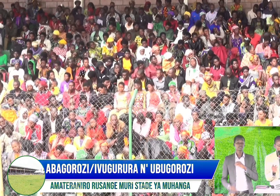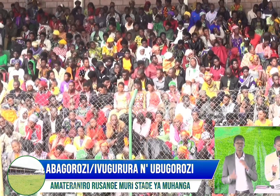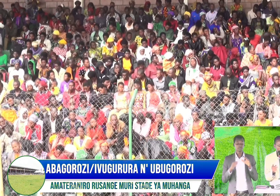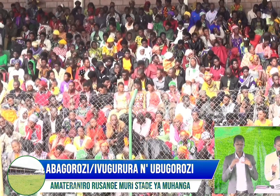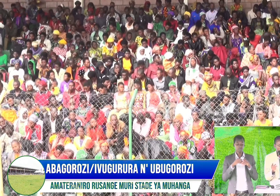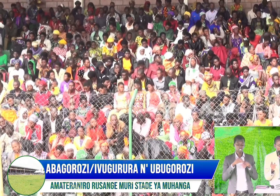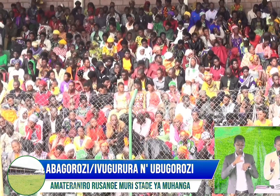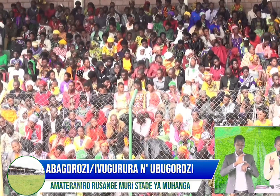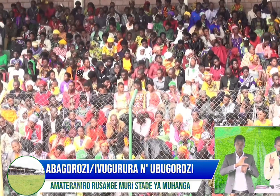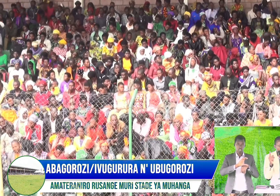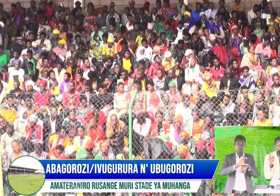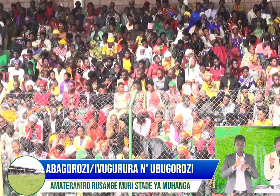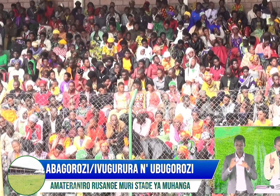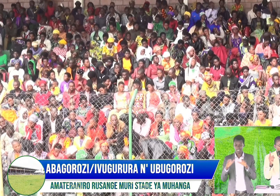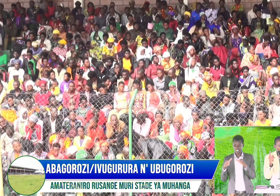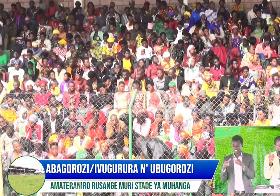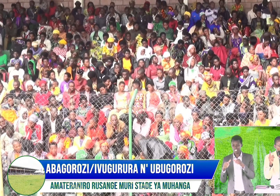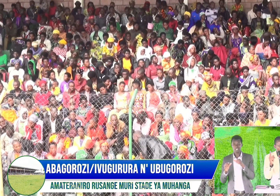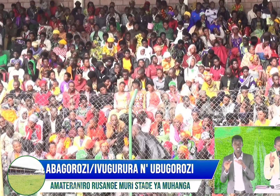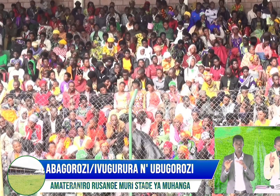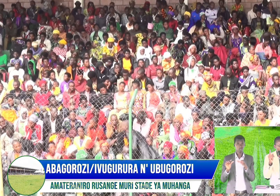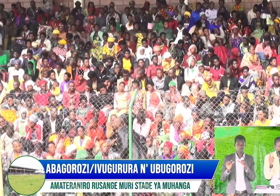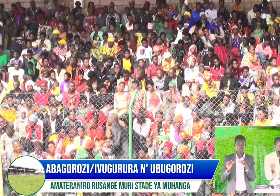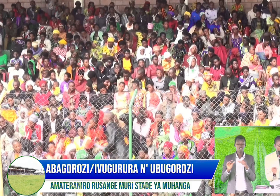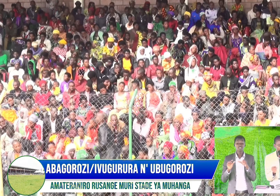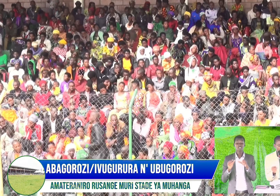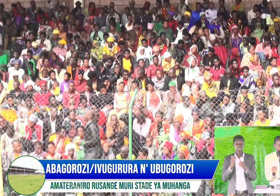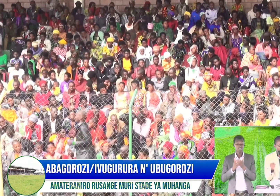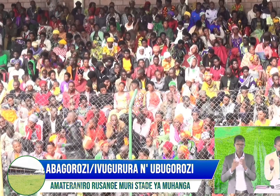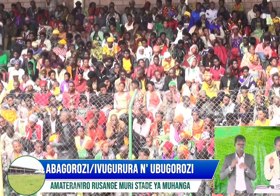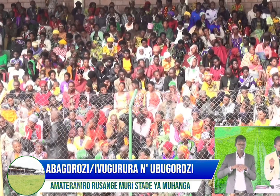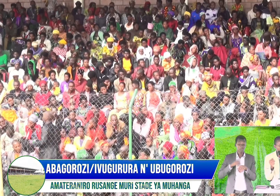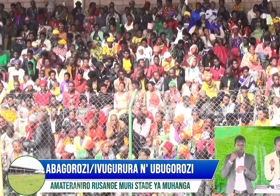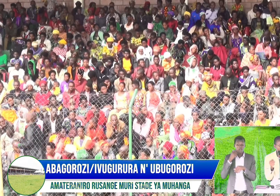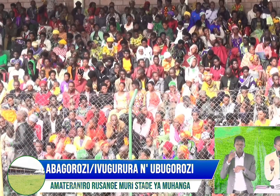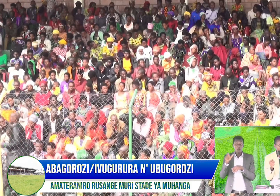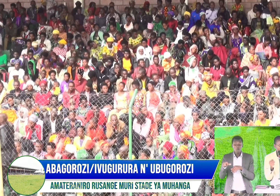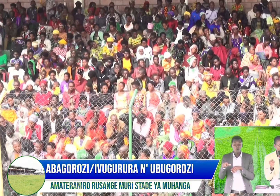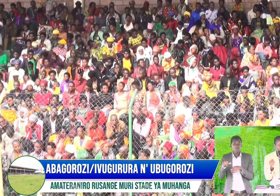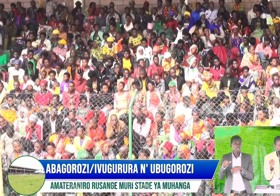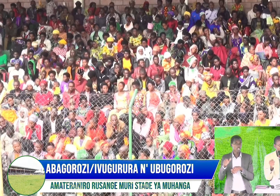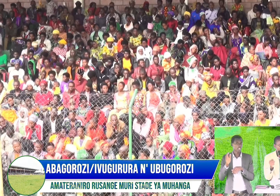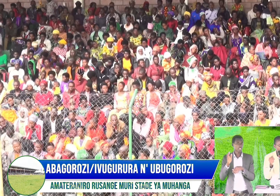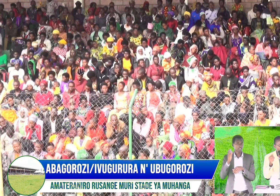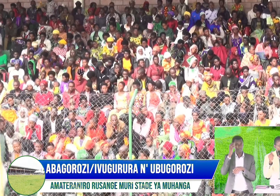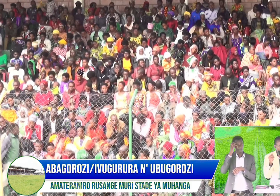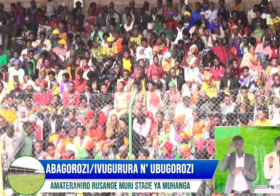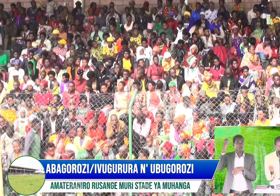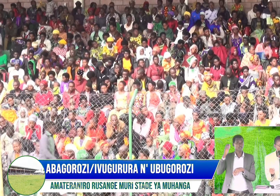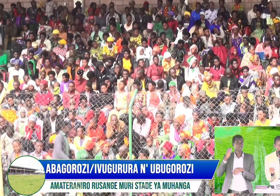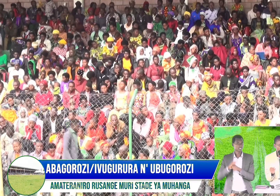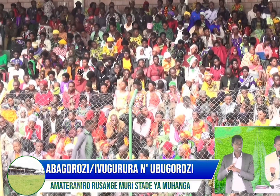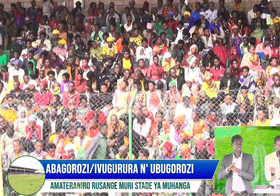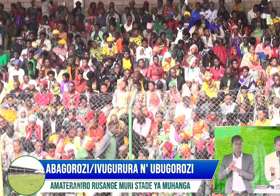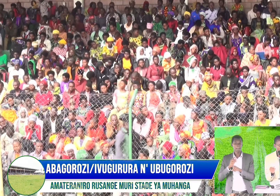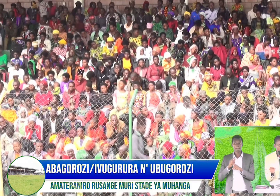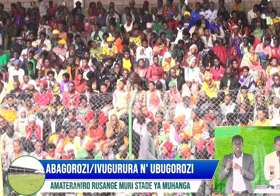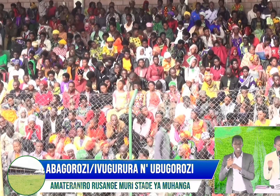rito habamo iteka umuntu nibura umugoye ariko kenshi abarenze